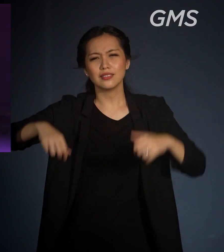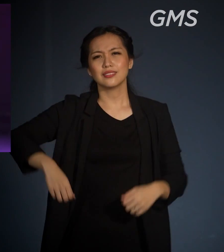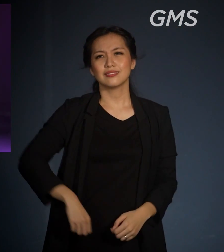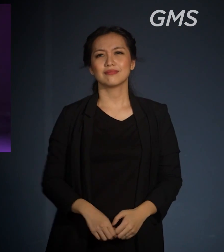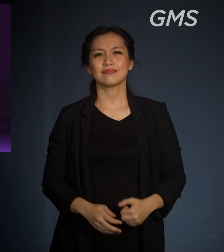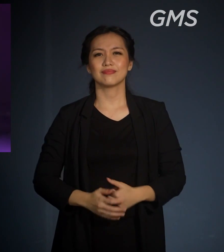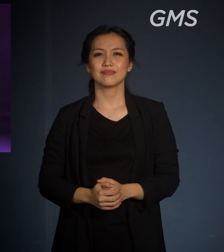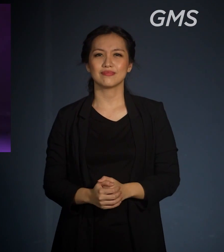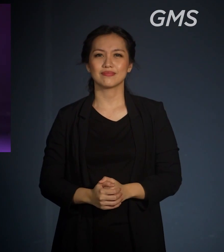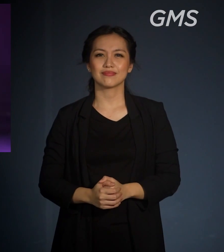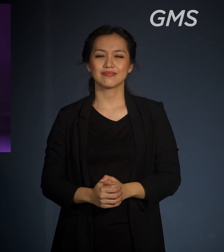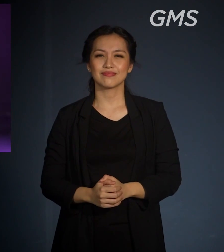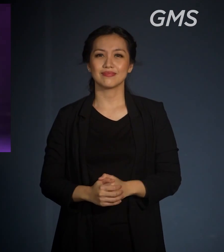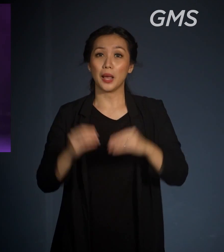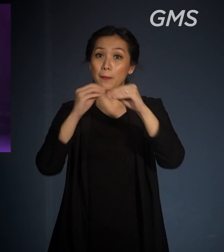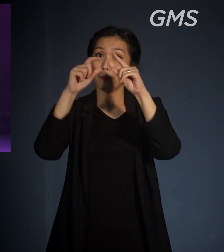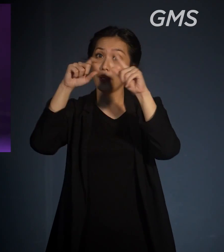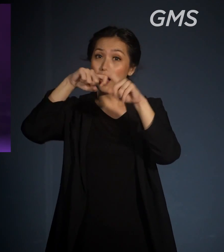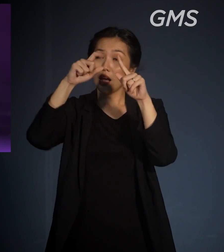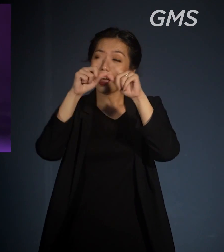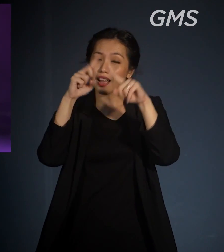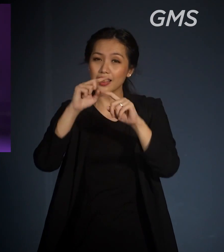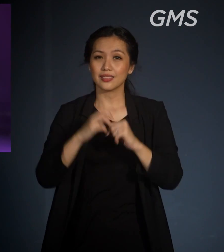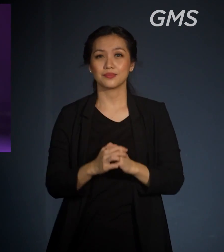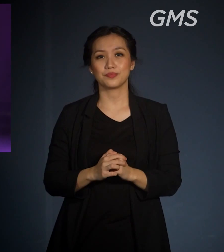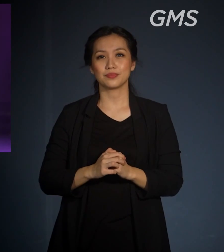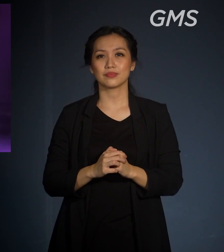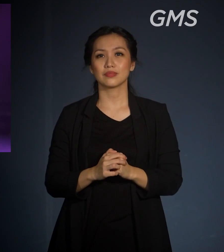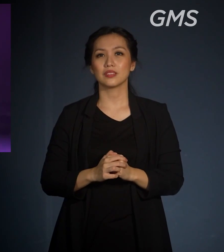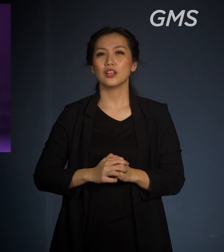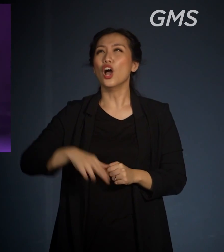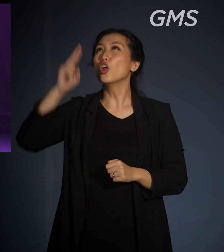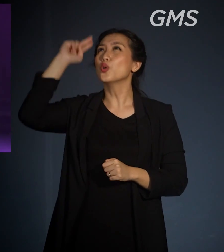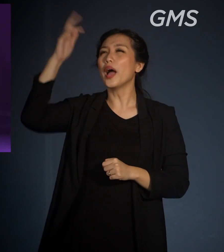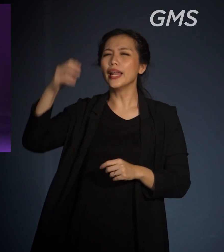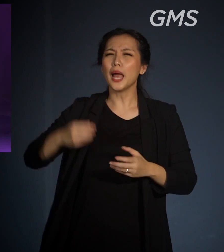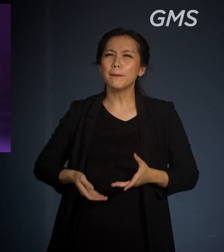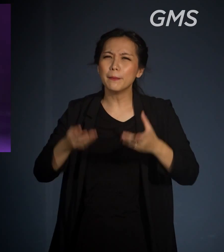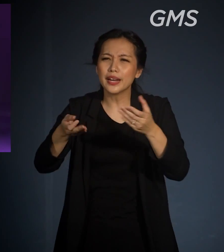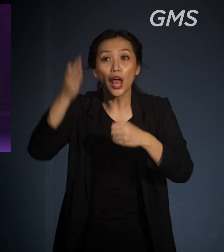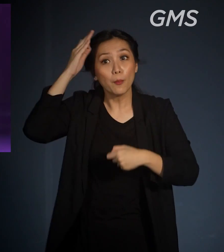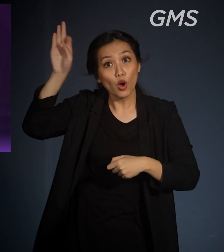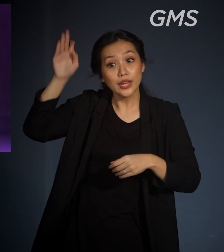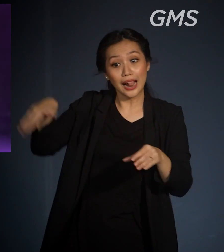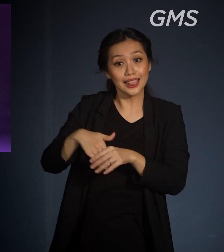karunia, bakat. Tuhanlah yang menanam modal dalam kehidupan Anda.